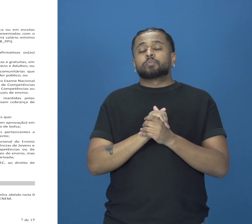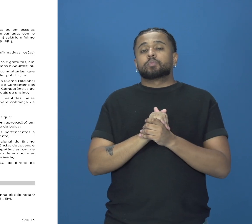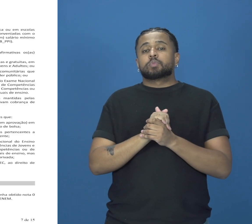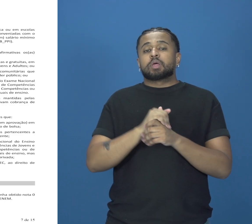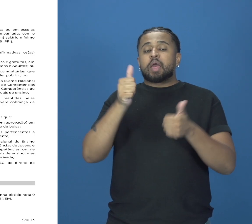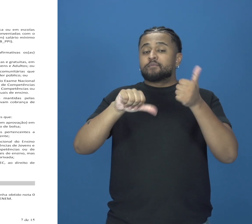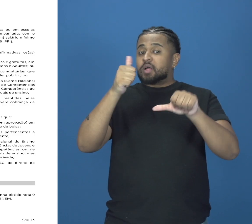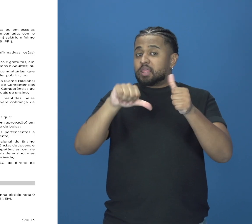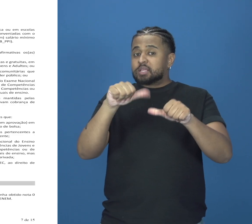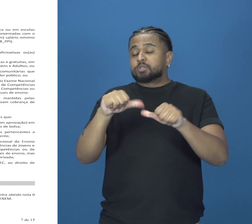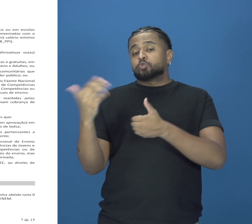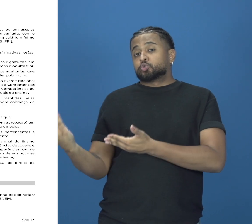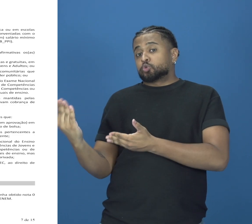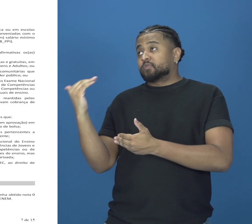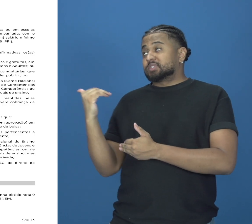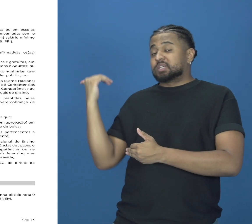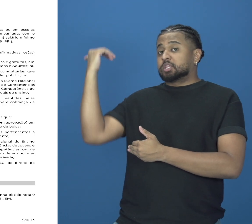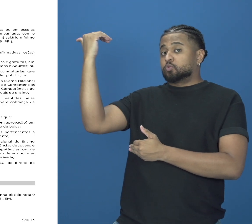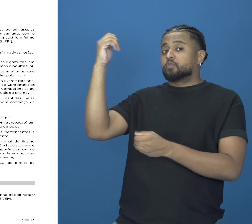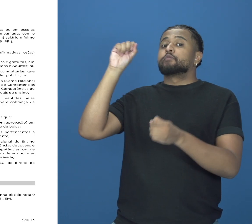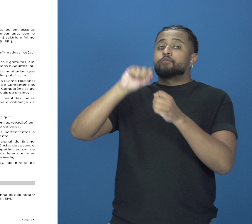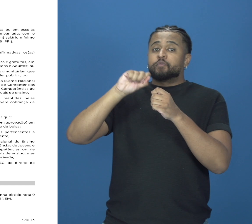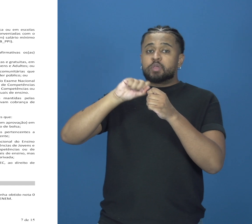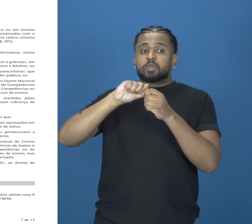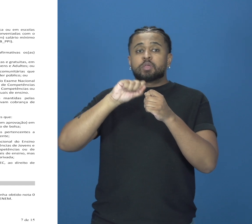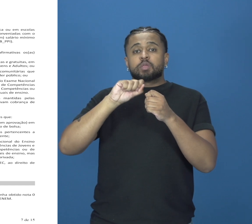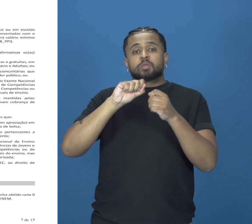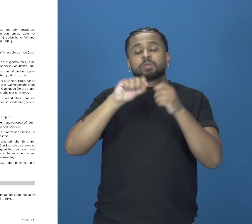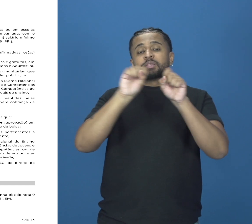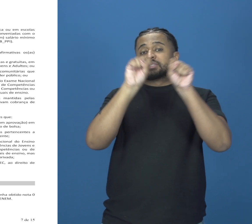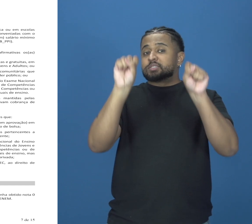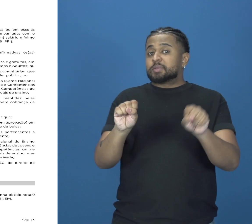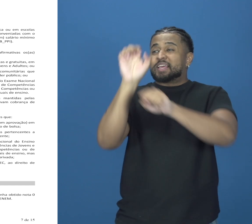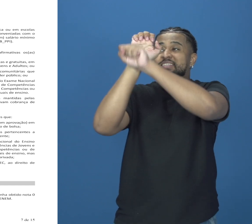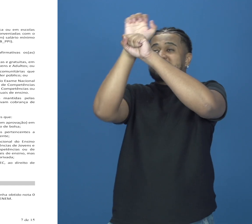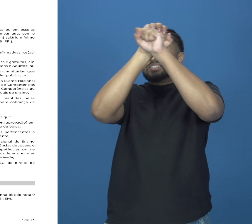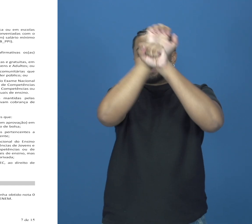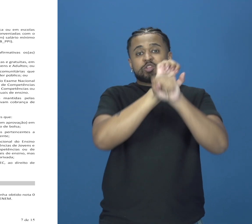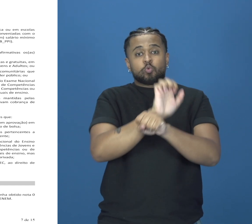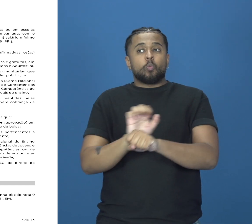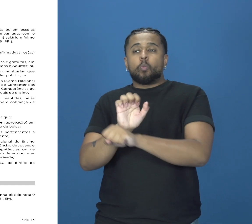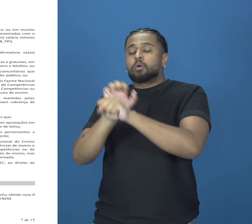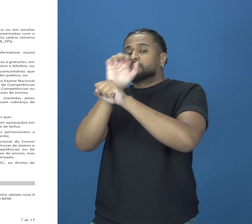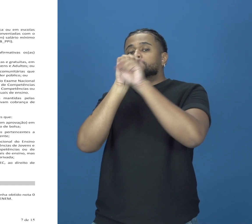ou de Avaliação de Jovens e Adultos, realizado pelos sistemas estaduais de